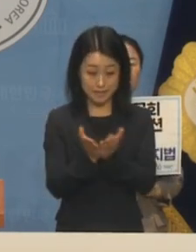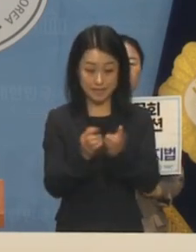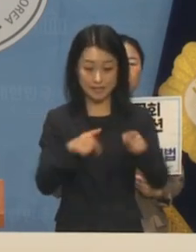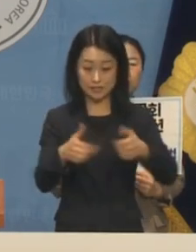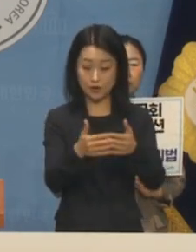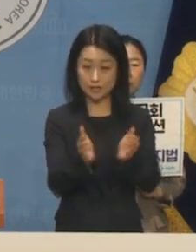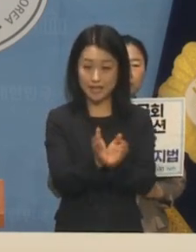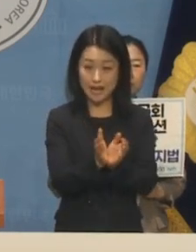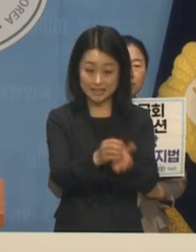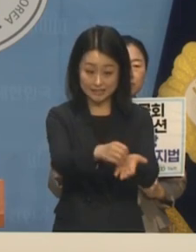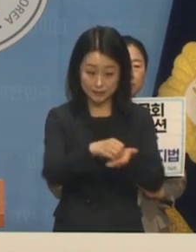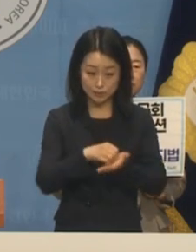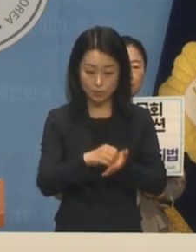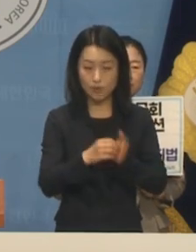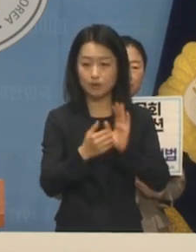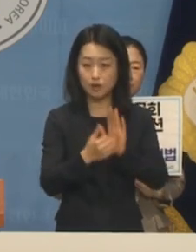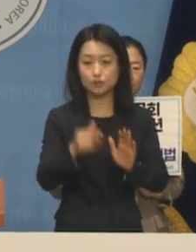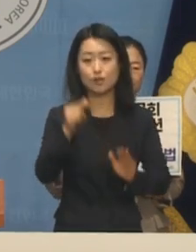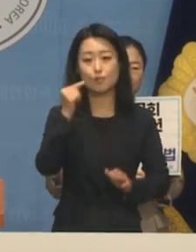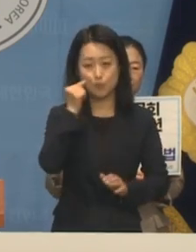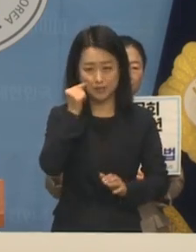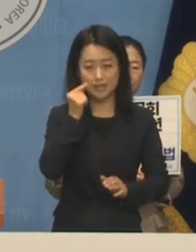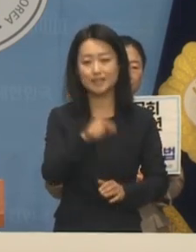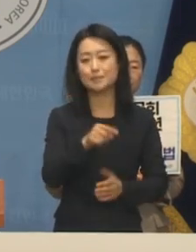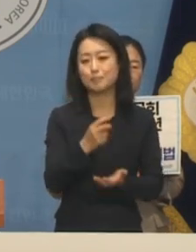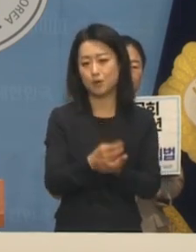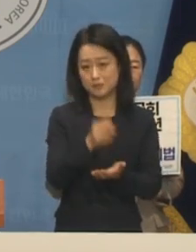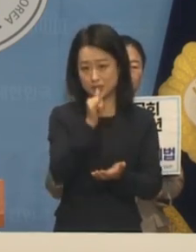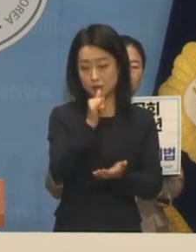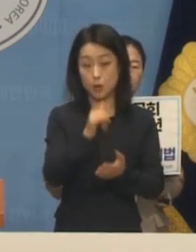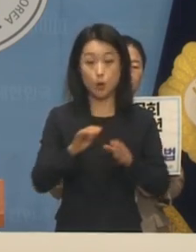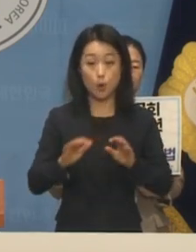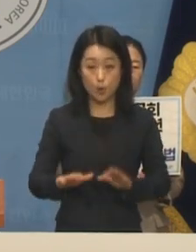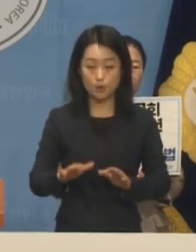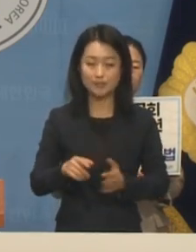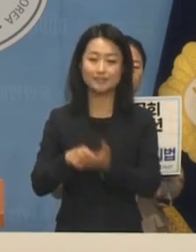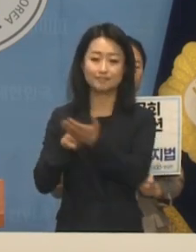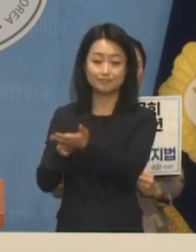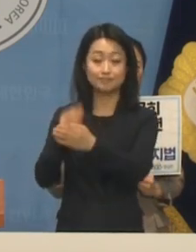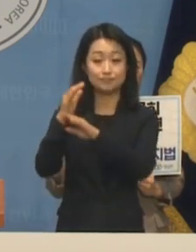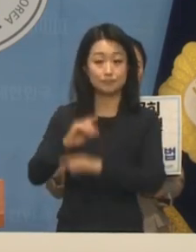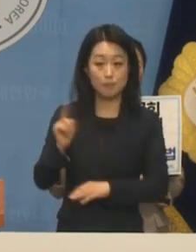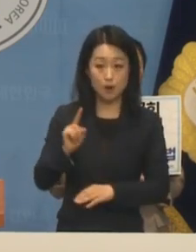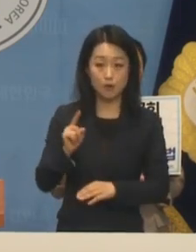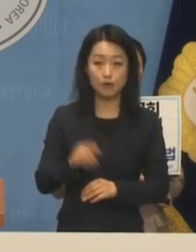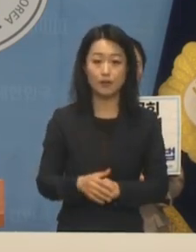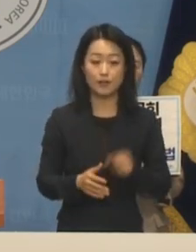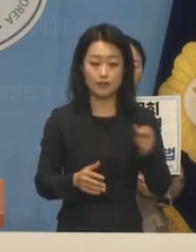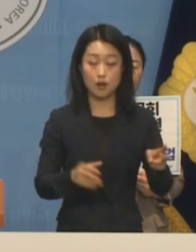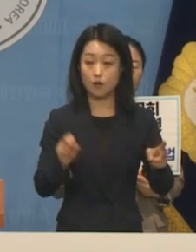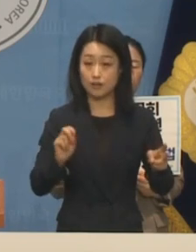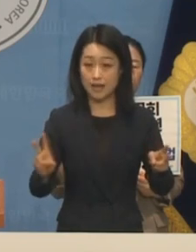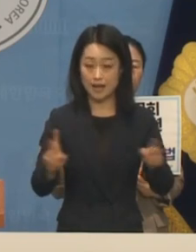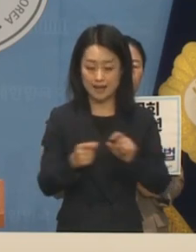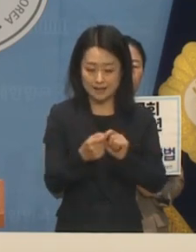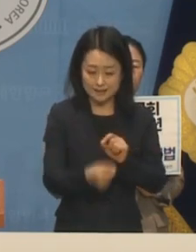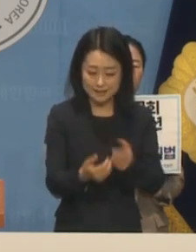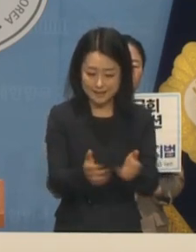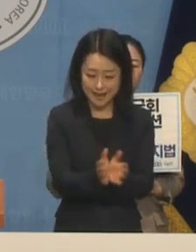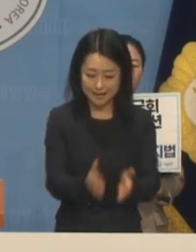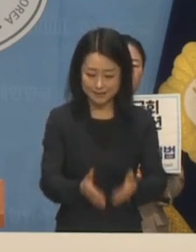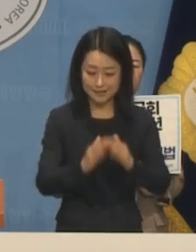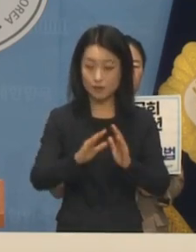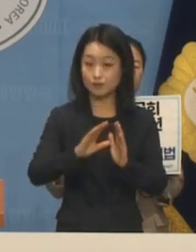등록은 거절할 수 없다는 이유입니다. 오늘 우리가 입법 청원하는 안은 거대 양당이 위성정당을 창당하는